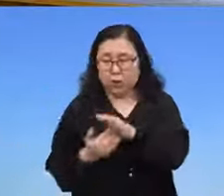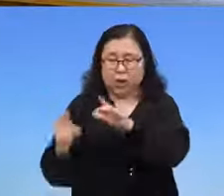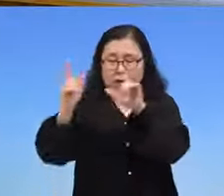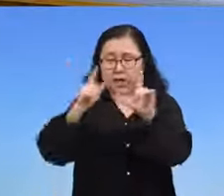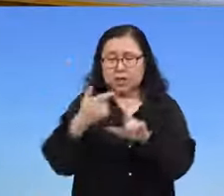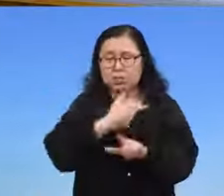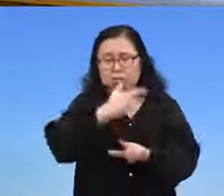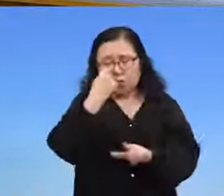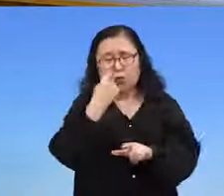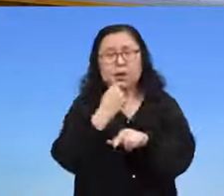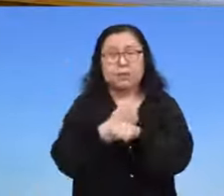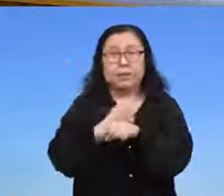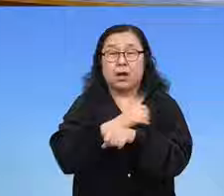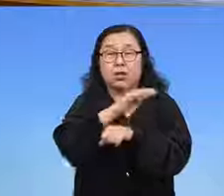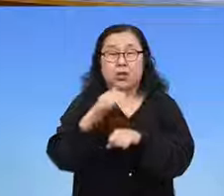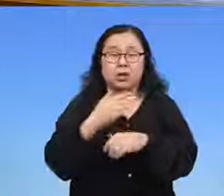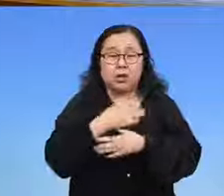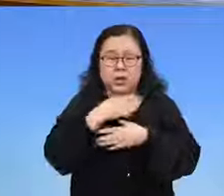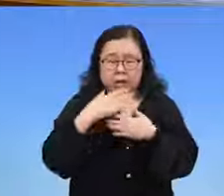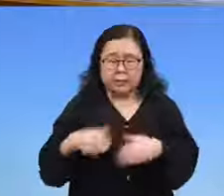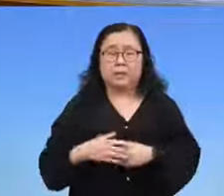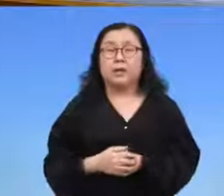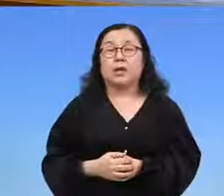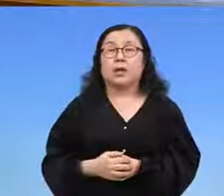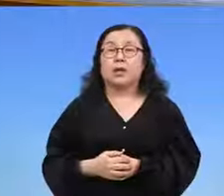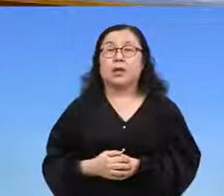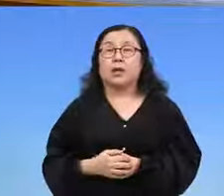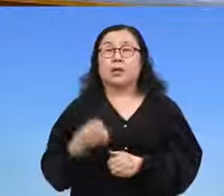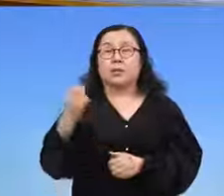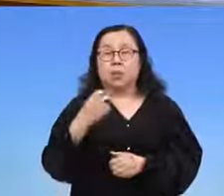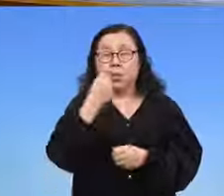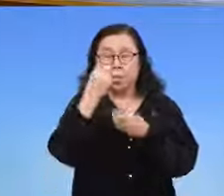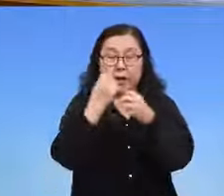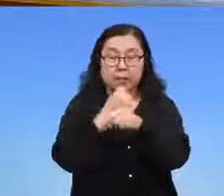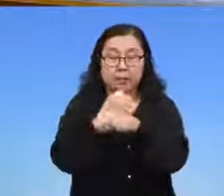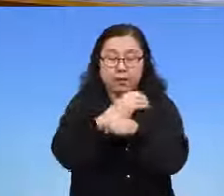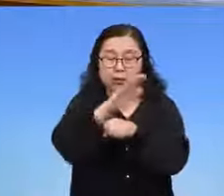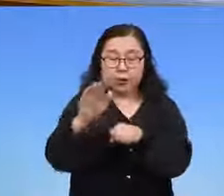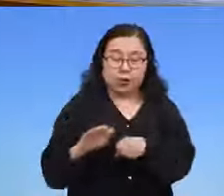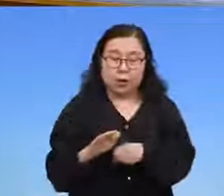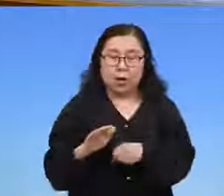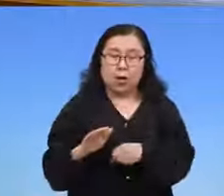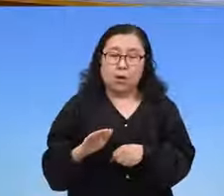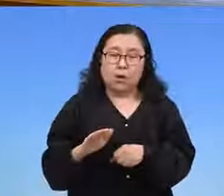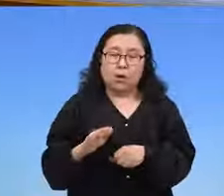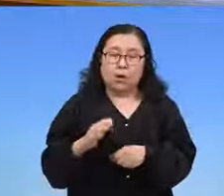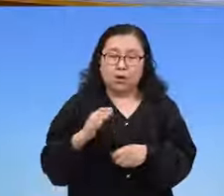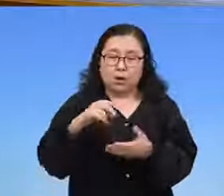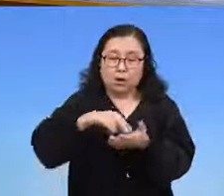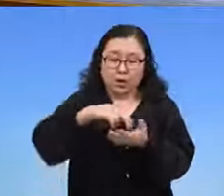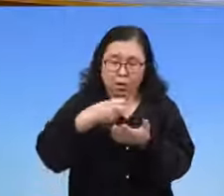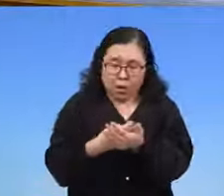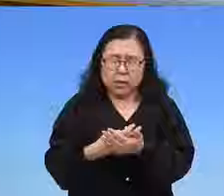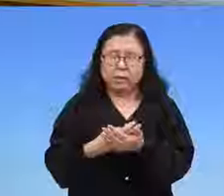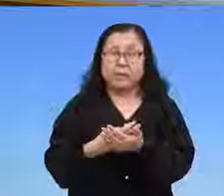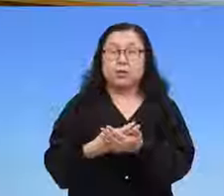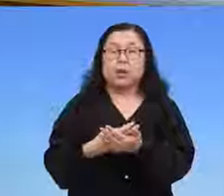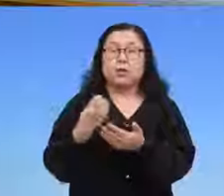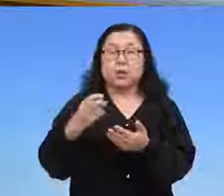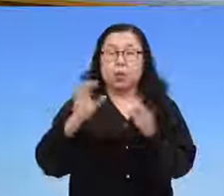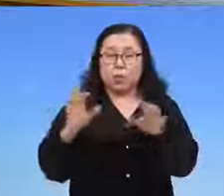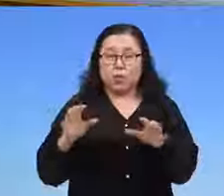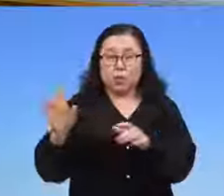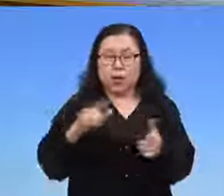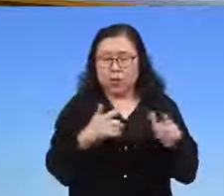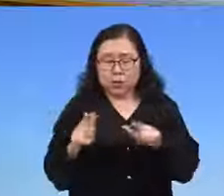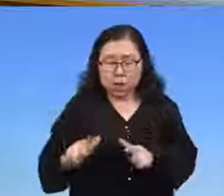살기엔 부족합니다. 우린 연약합니다. 그리고 또 이렇게 고백합니다. 주여 우린 넘어집니다. 오늘